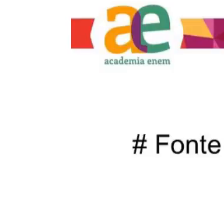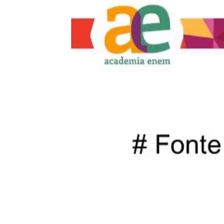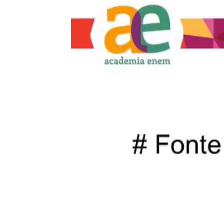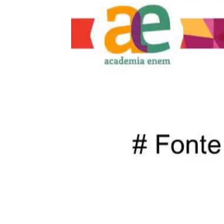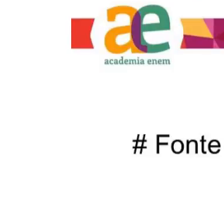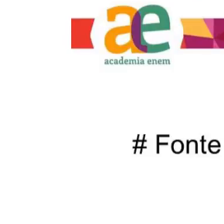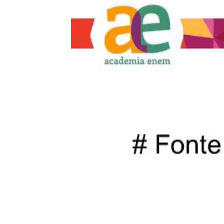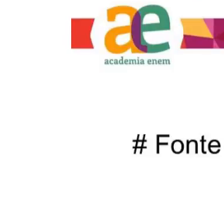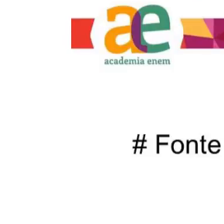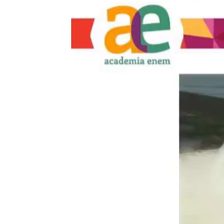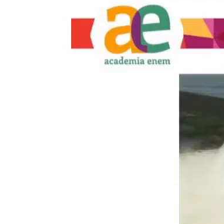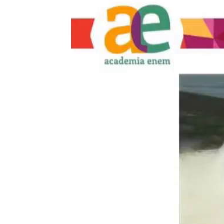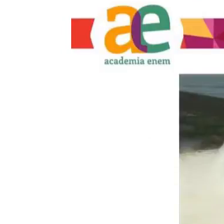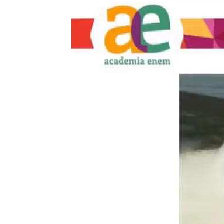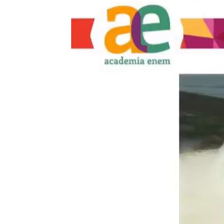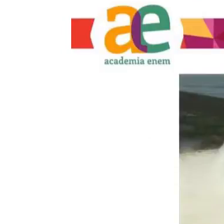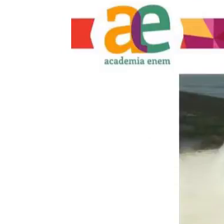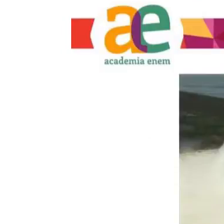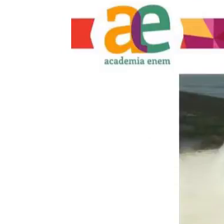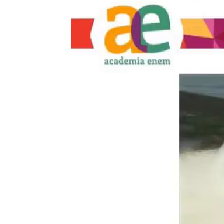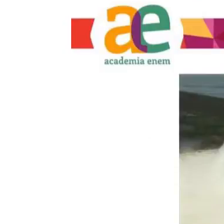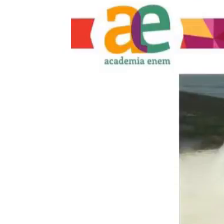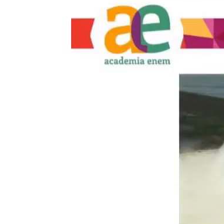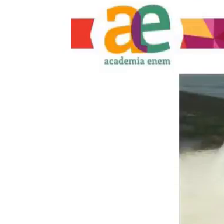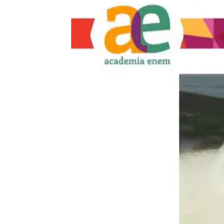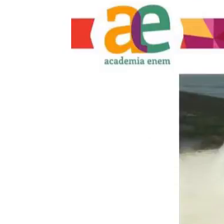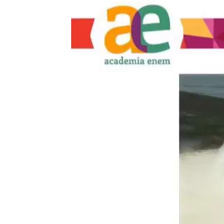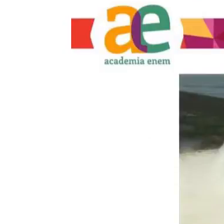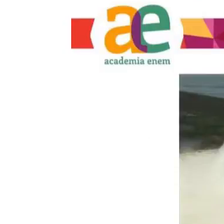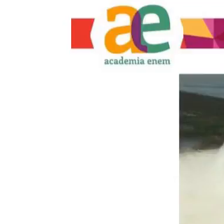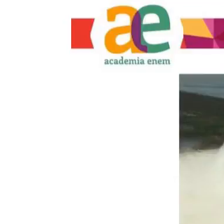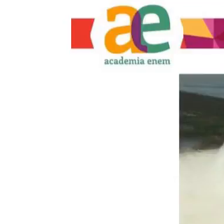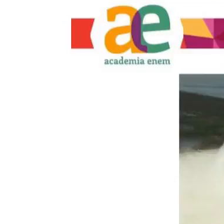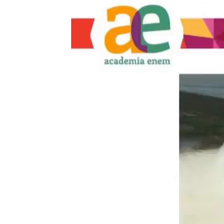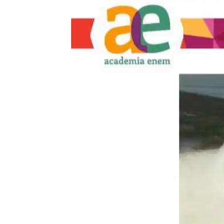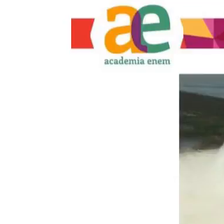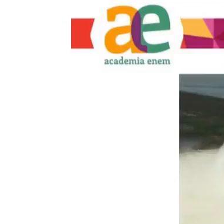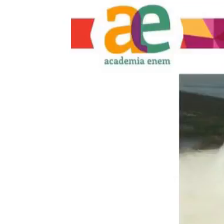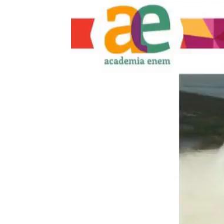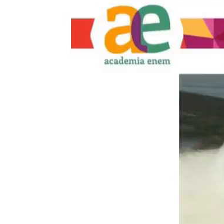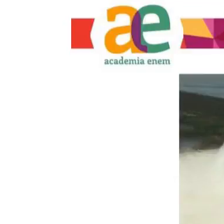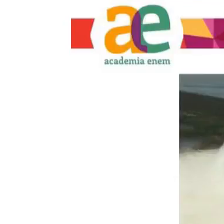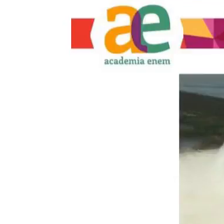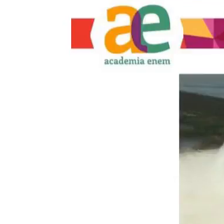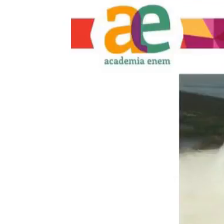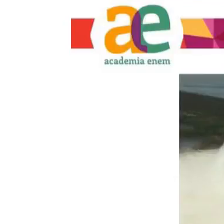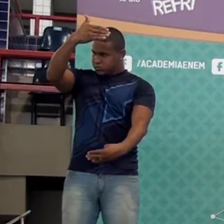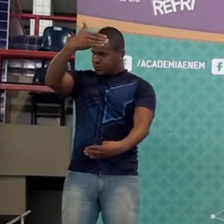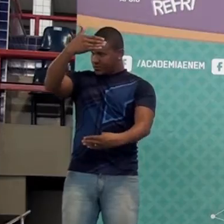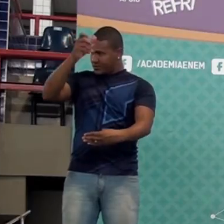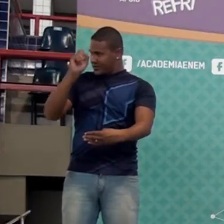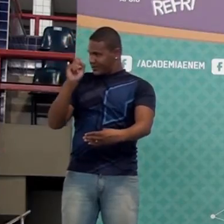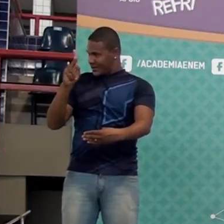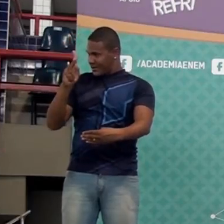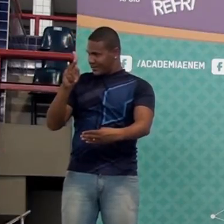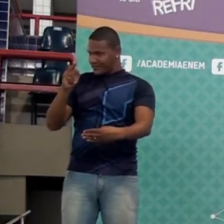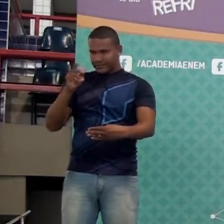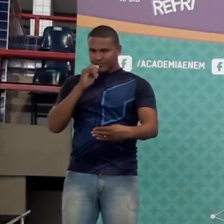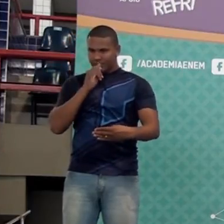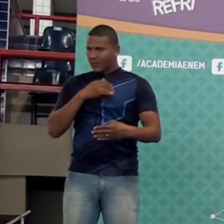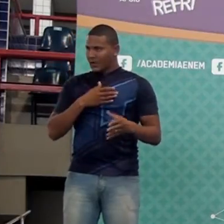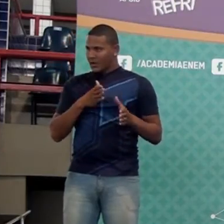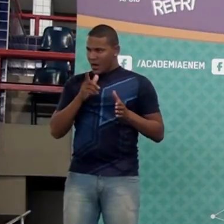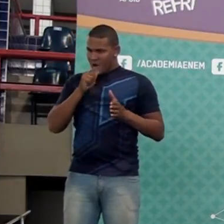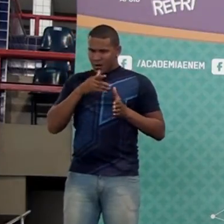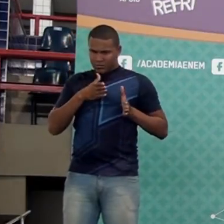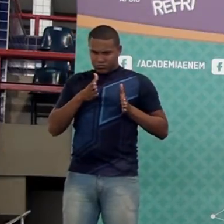rio, que é uma represa. Aí você armazena a água, fica lá armazenado na forma de energia potencial. Aí você constrói toda